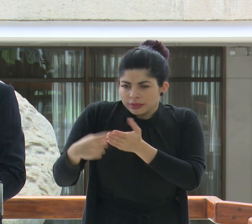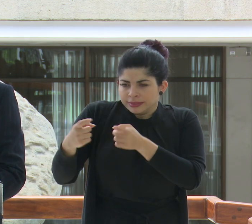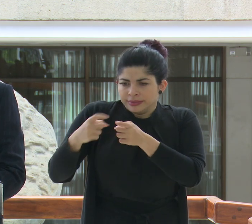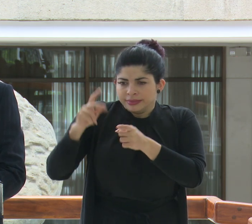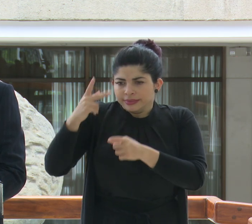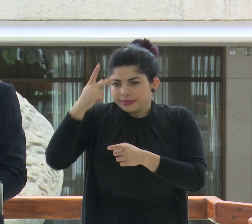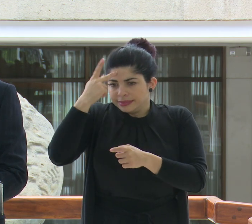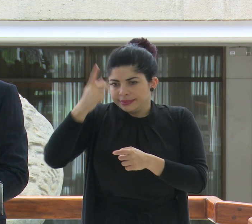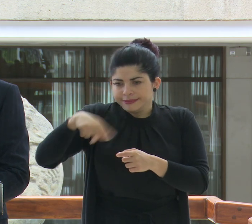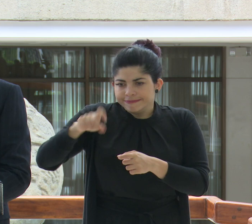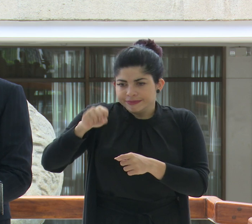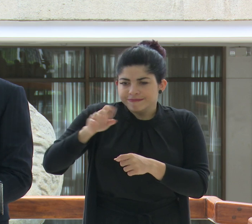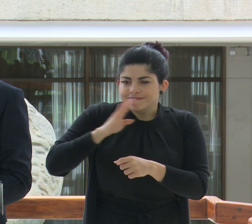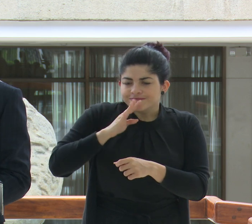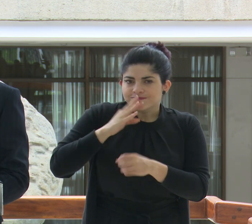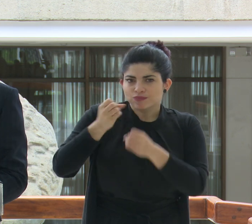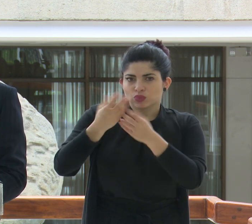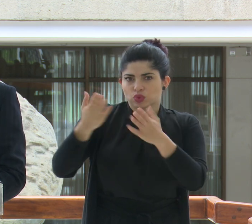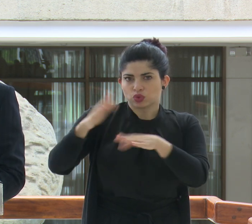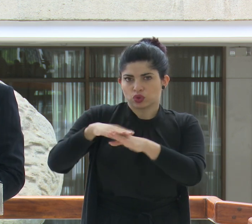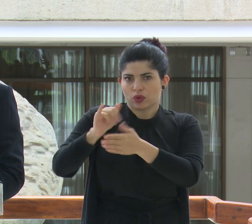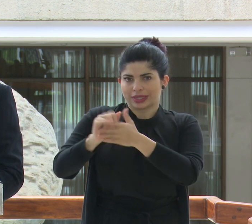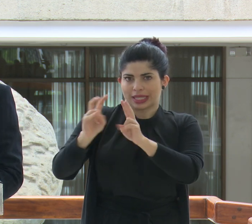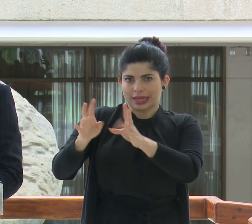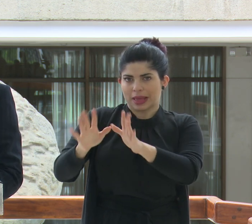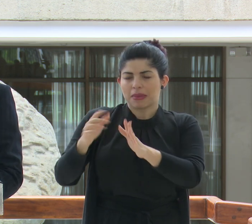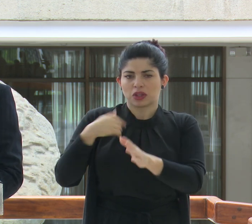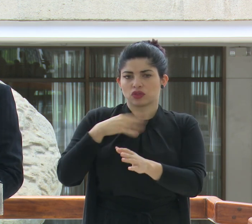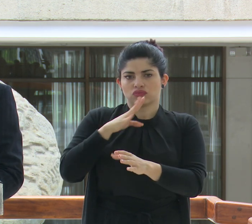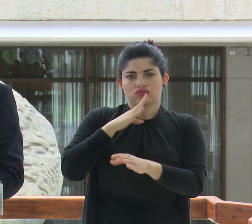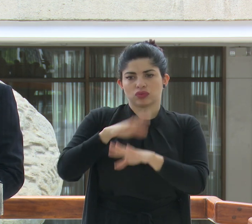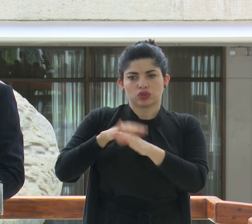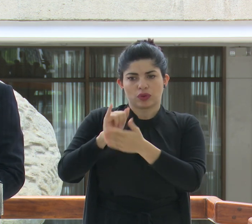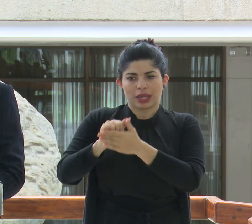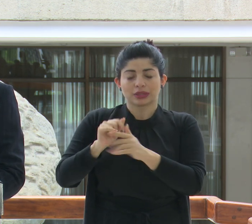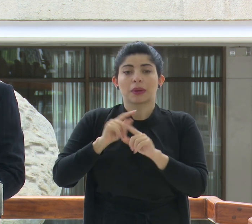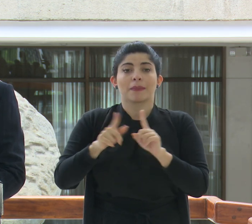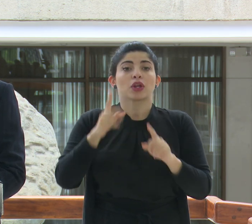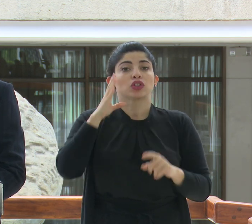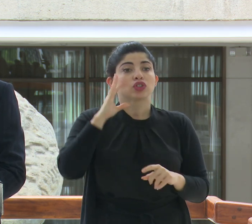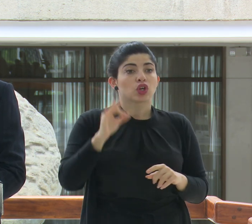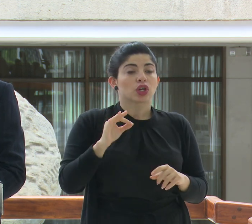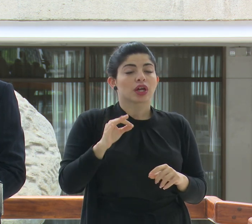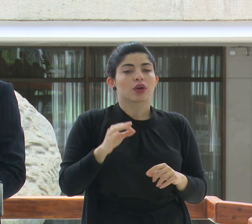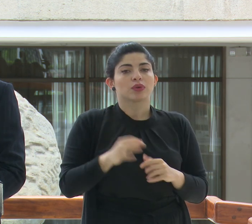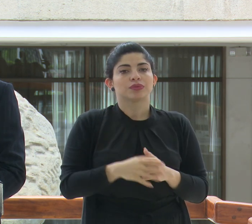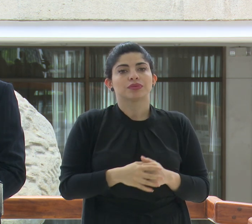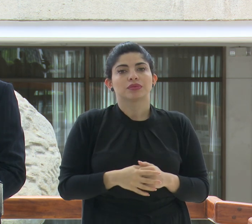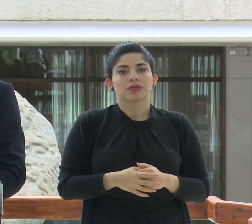podrán ventilarse muchos de los argumentos. Pero sí creo que era oportuno porque,